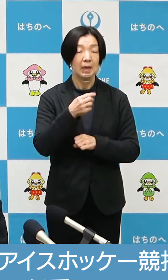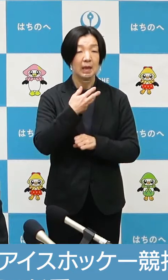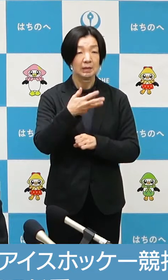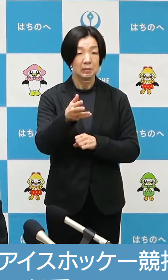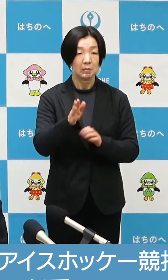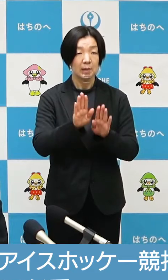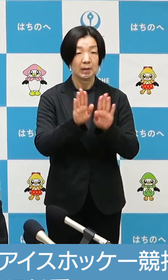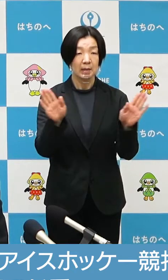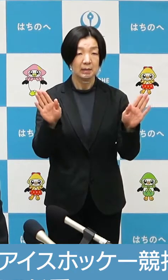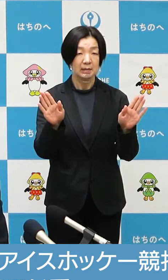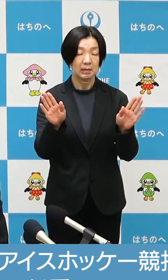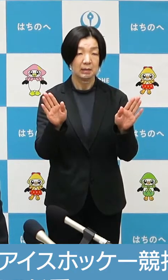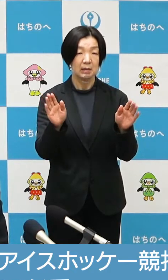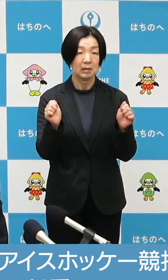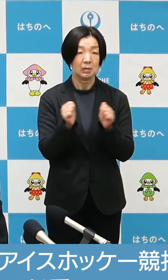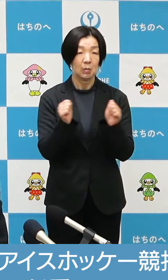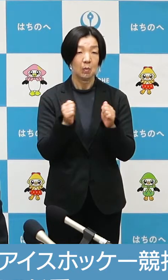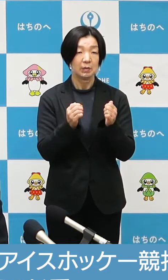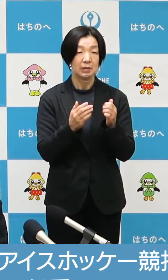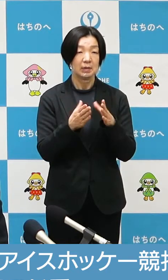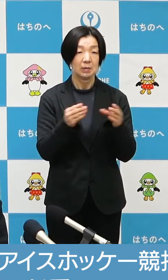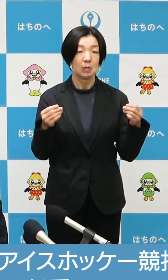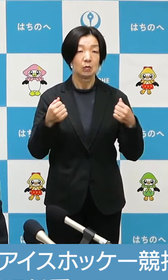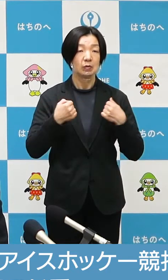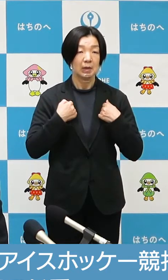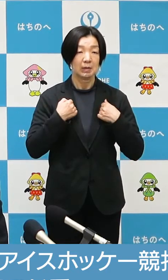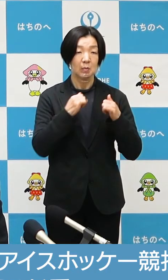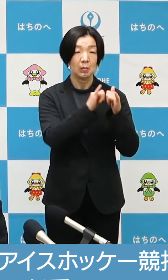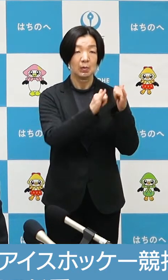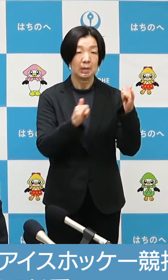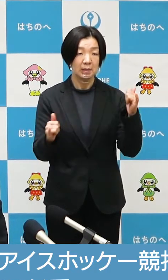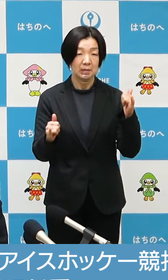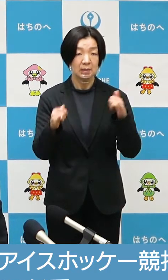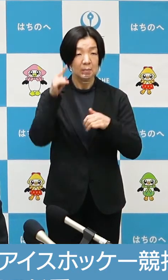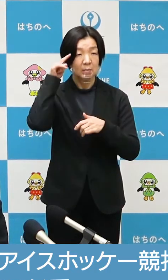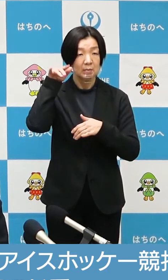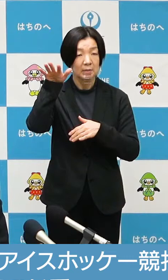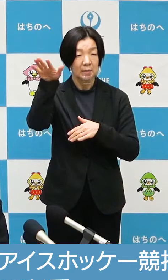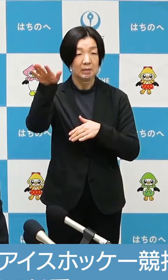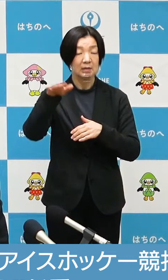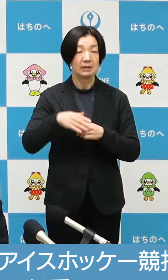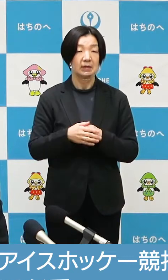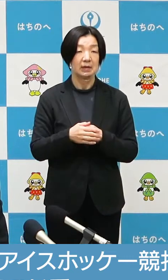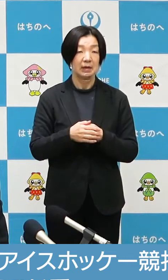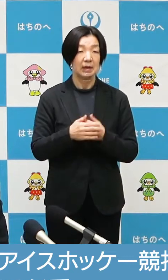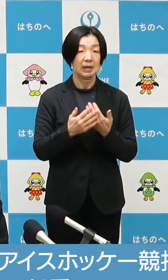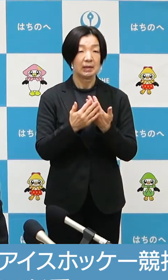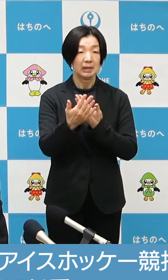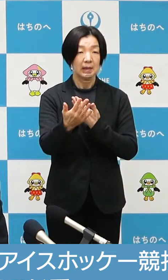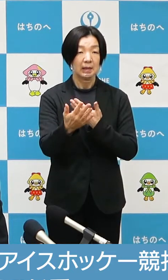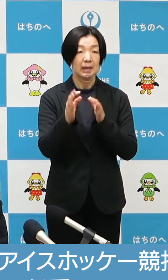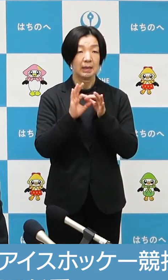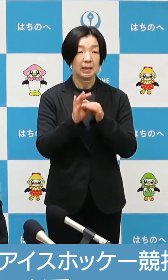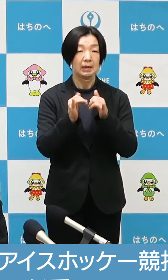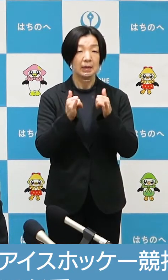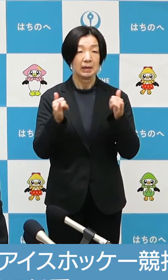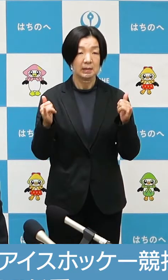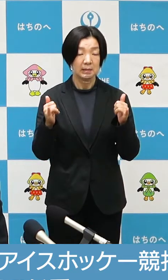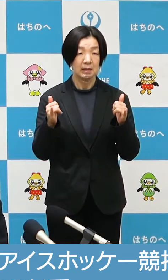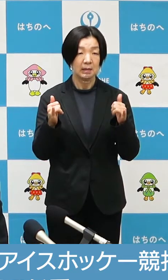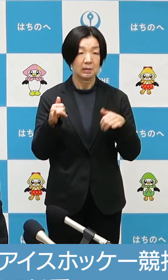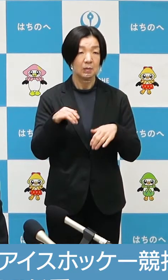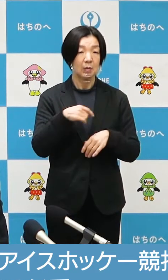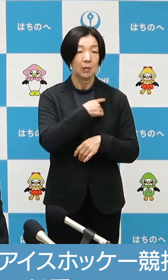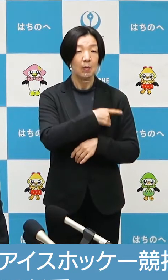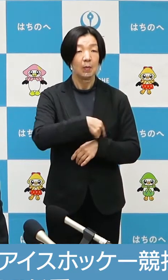八戸で開催された当期国体の歩みを振り返るとともに大会に携わる人々の